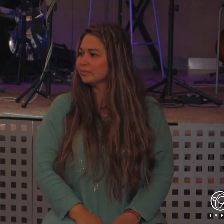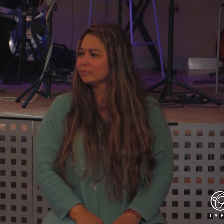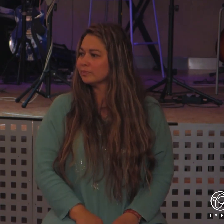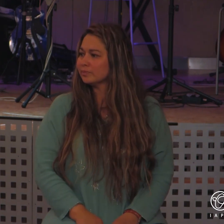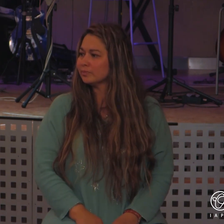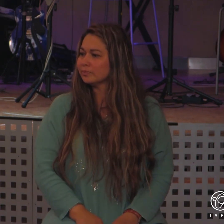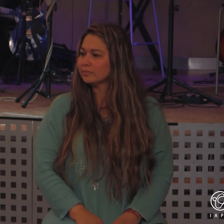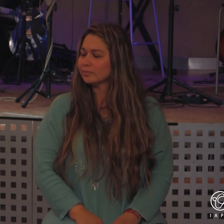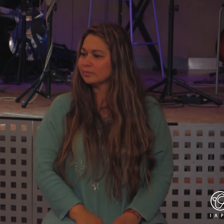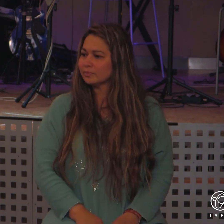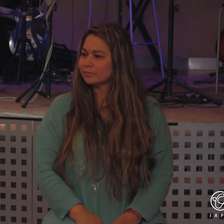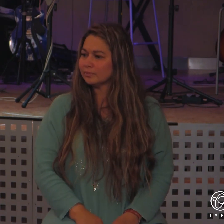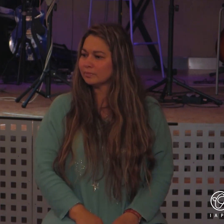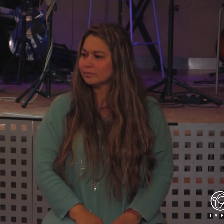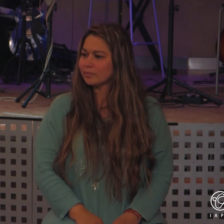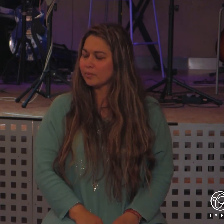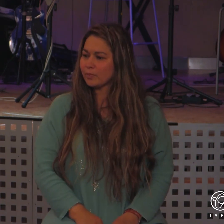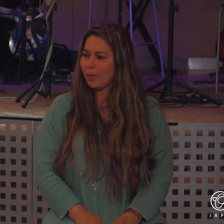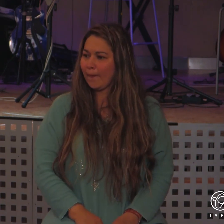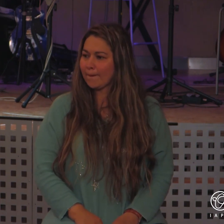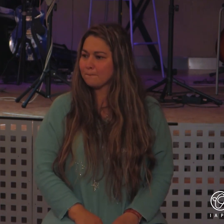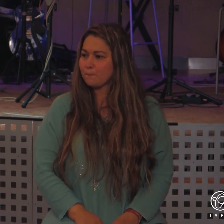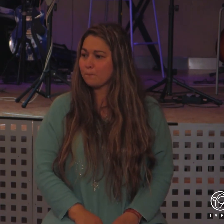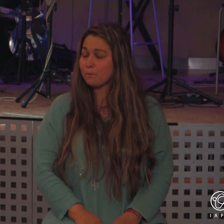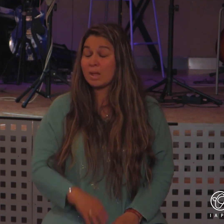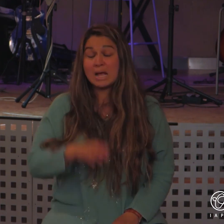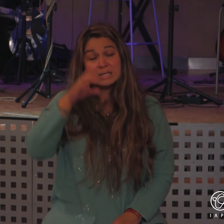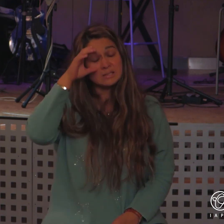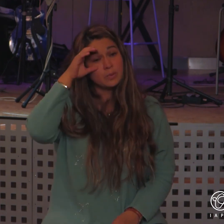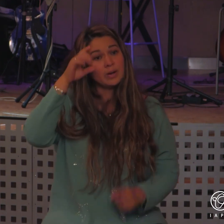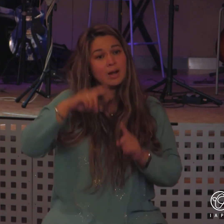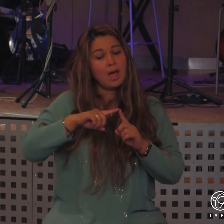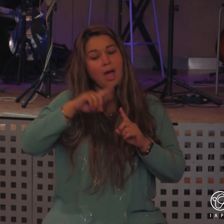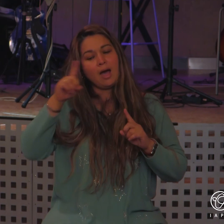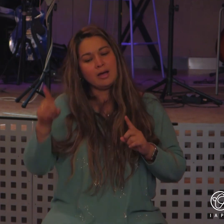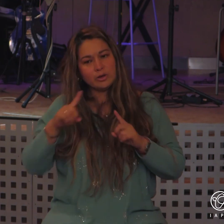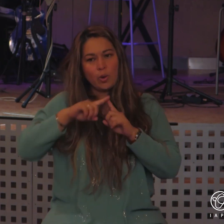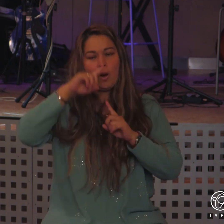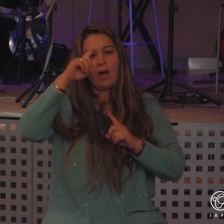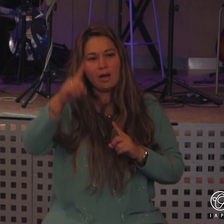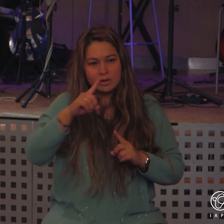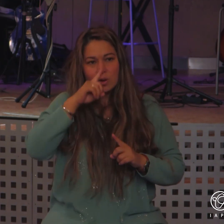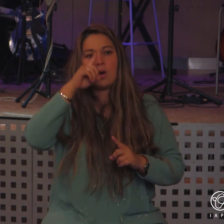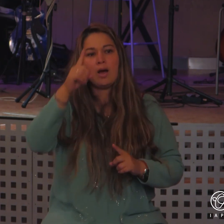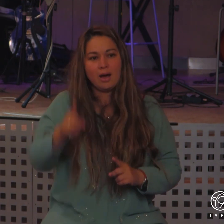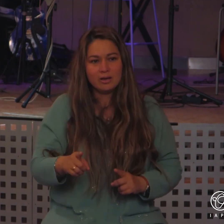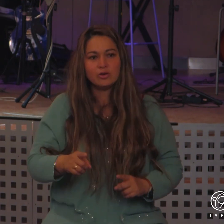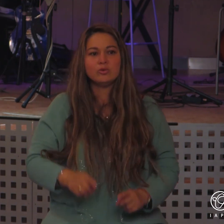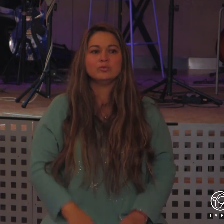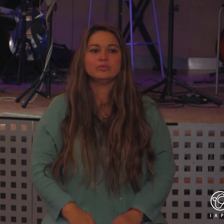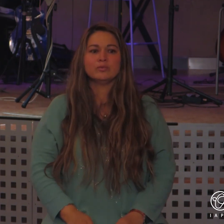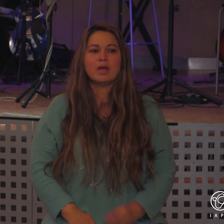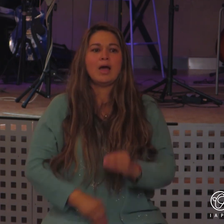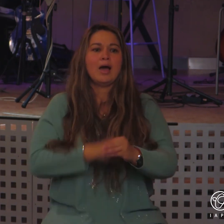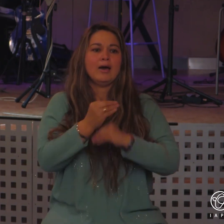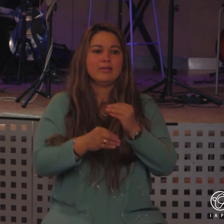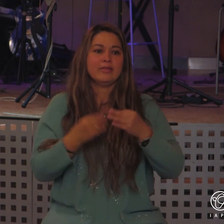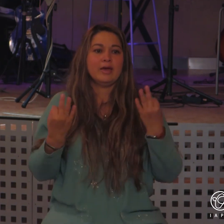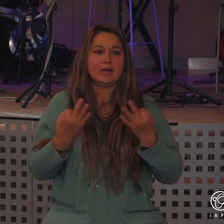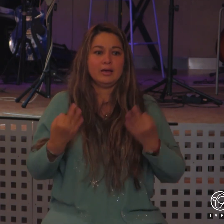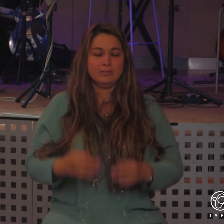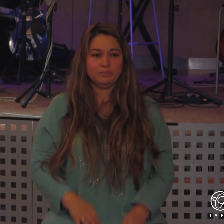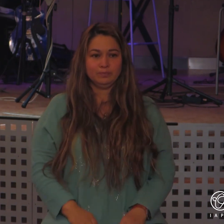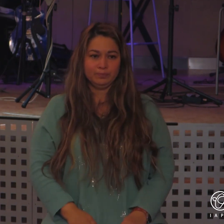Hacía cada año un recorrido. Mira Samuel. Samuel no va por ahí, no es de los típicos profetas que